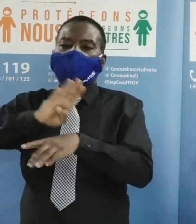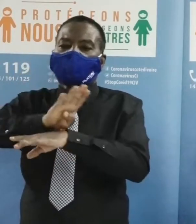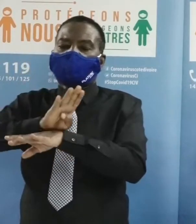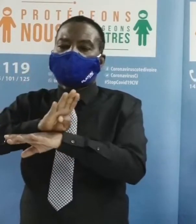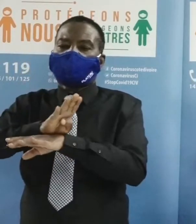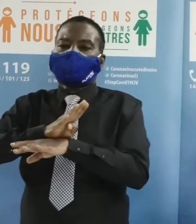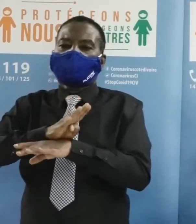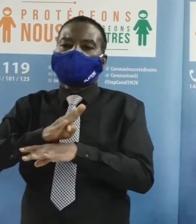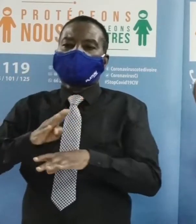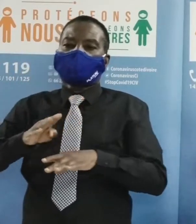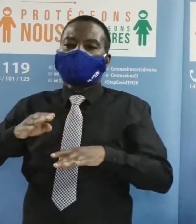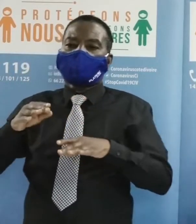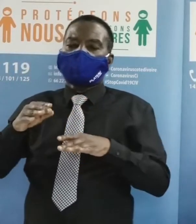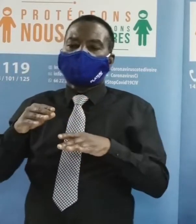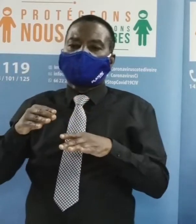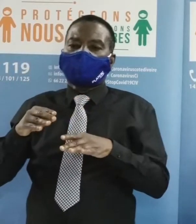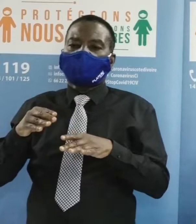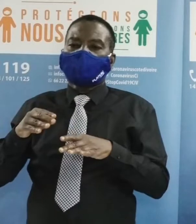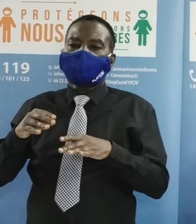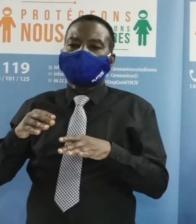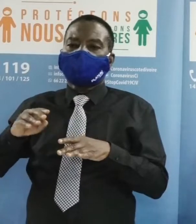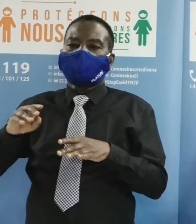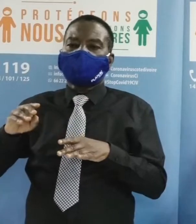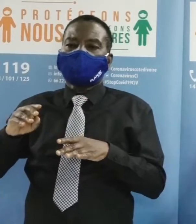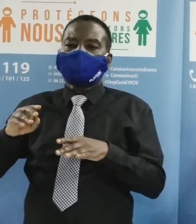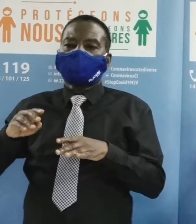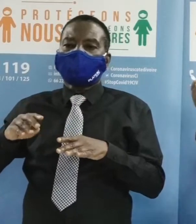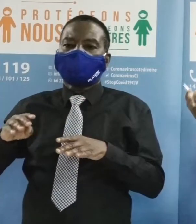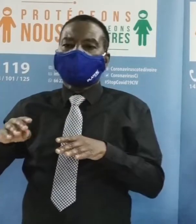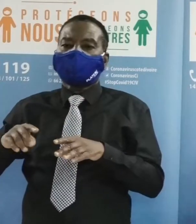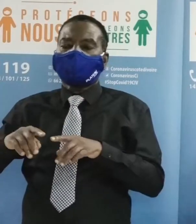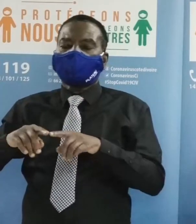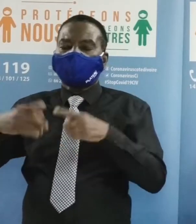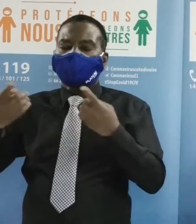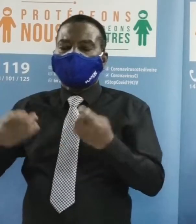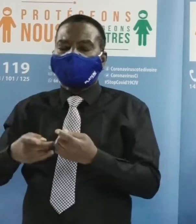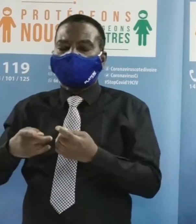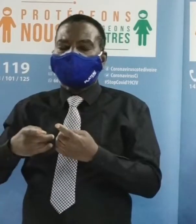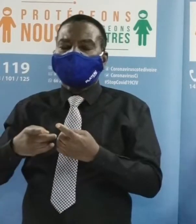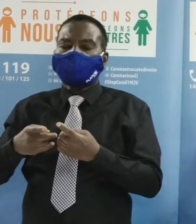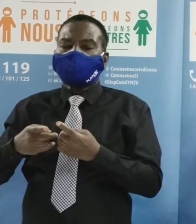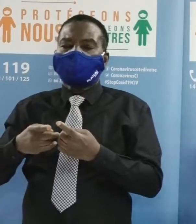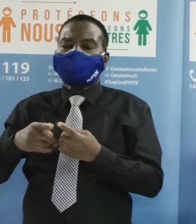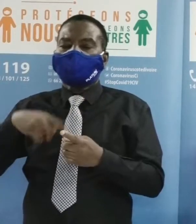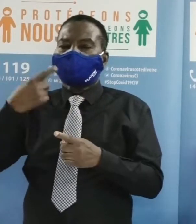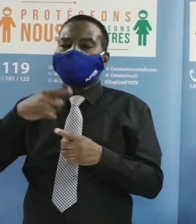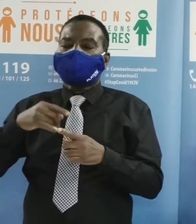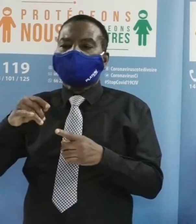fo la fondation pierre fakhoury qui